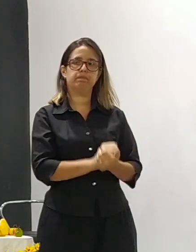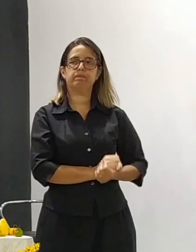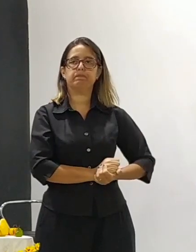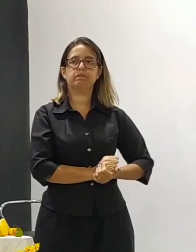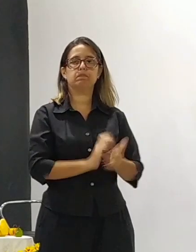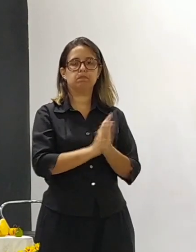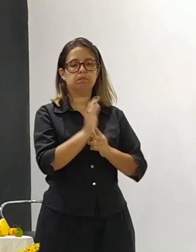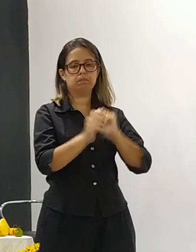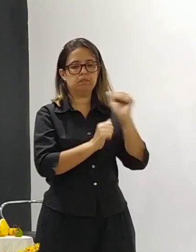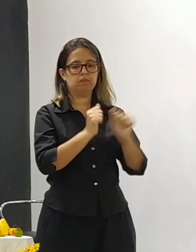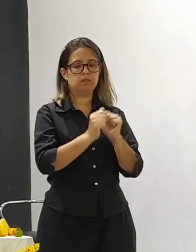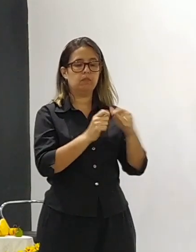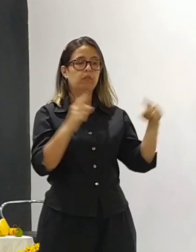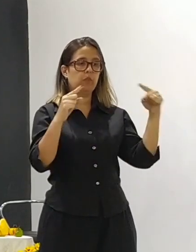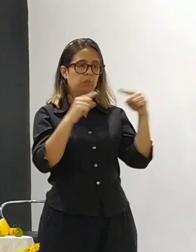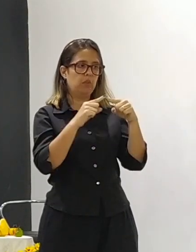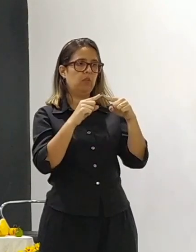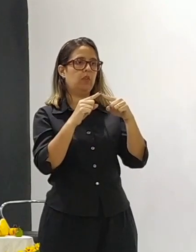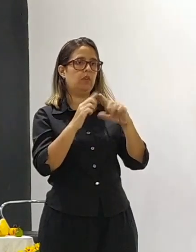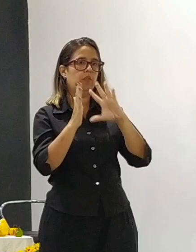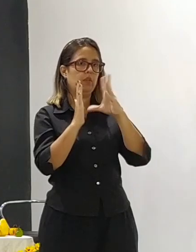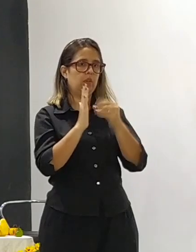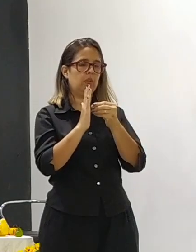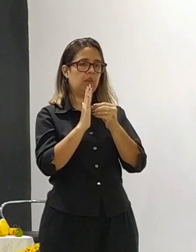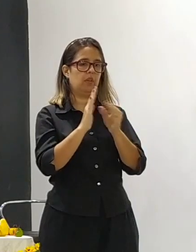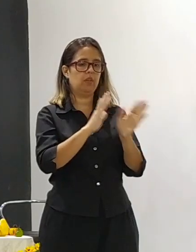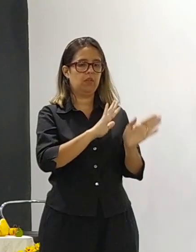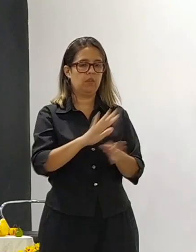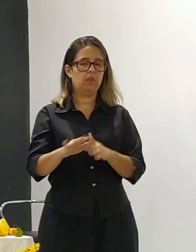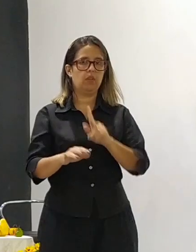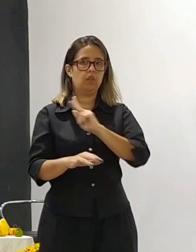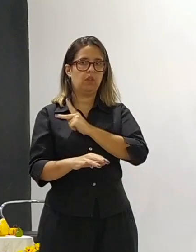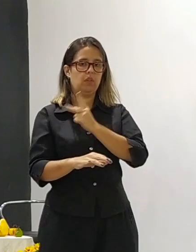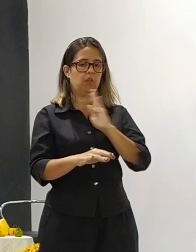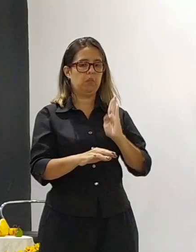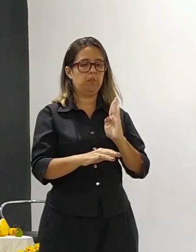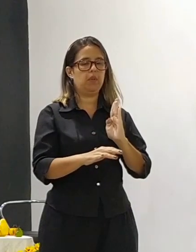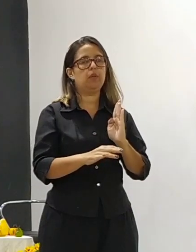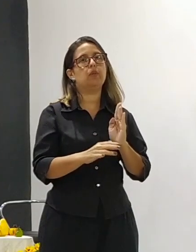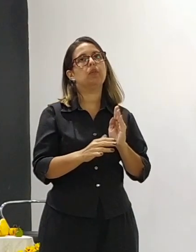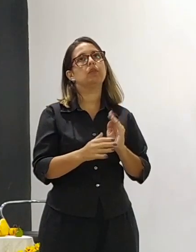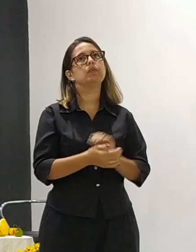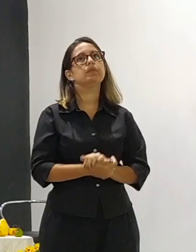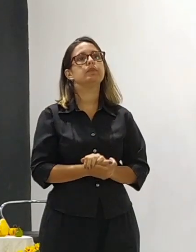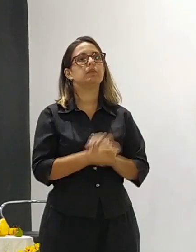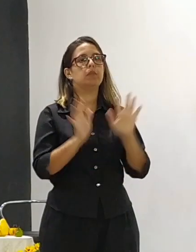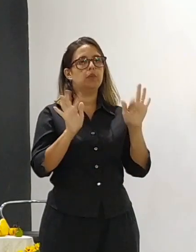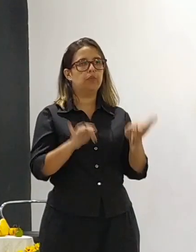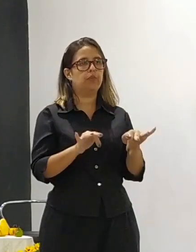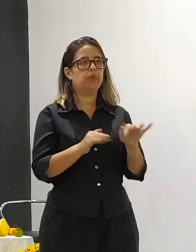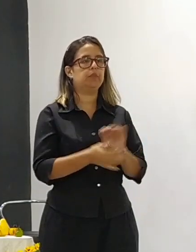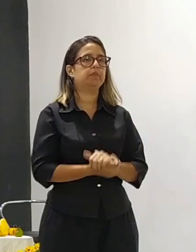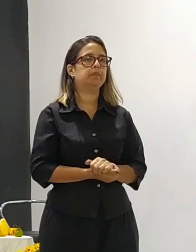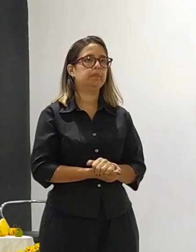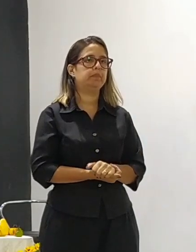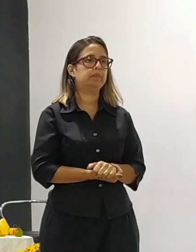Aleluia. A missão da igreja. Hebreus capítulo 12, versículo 1 e 2, para a gente concluir.